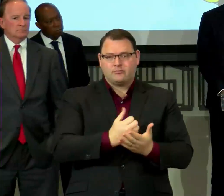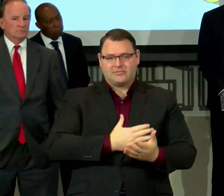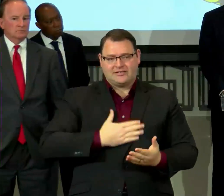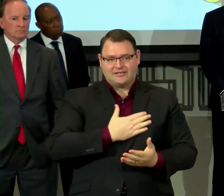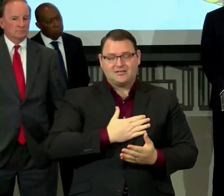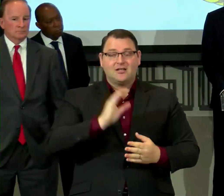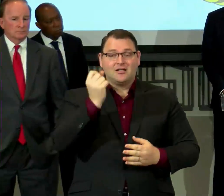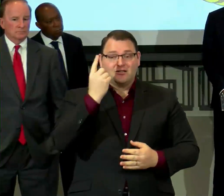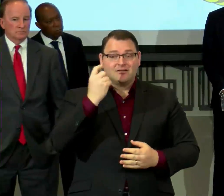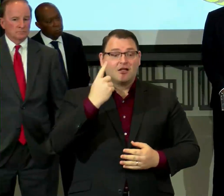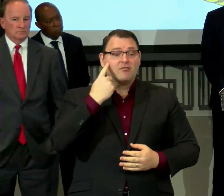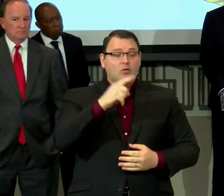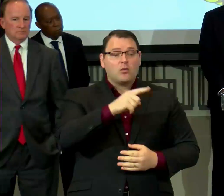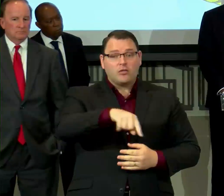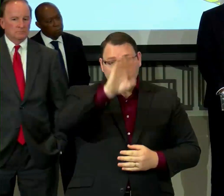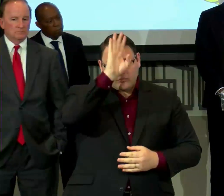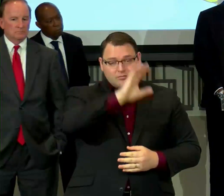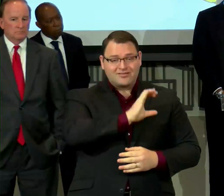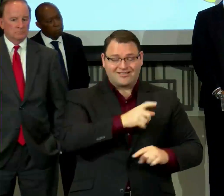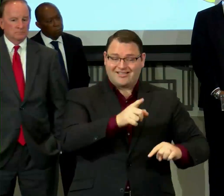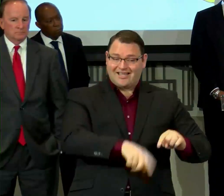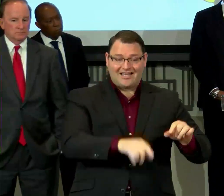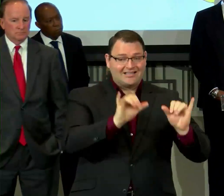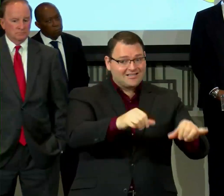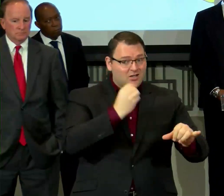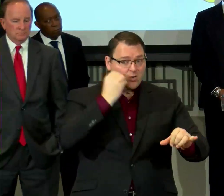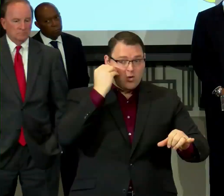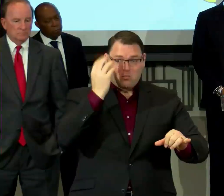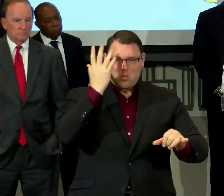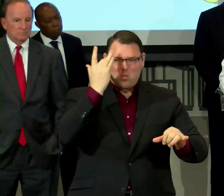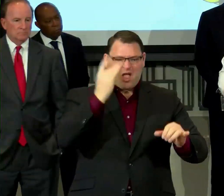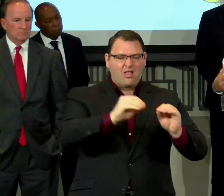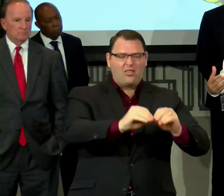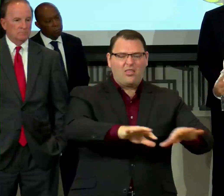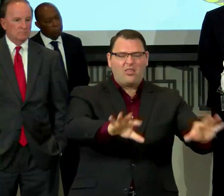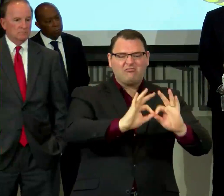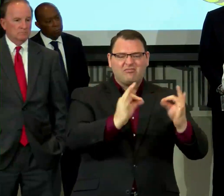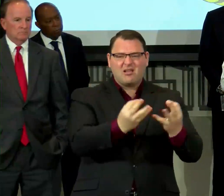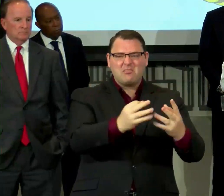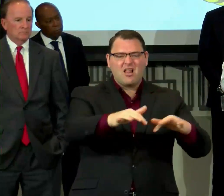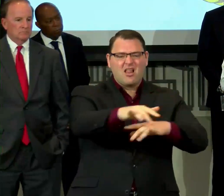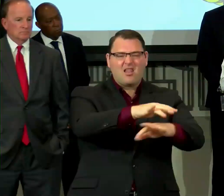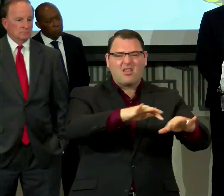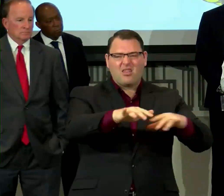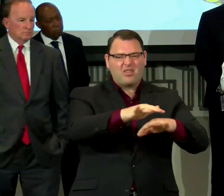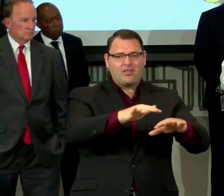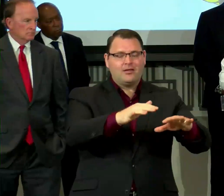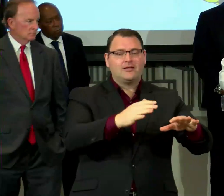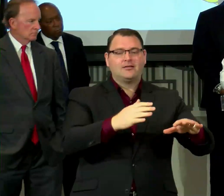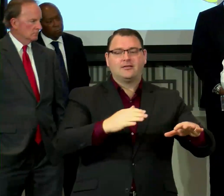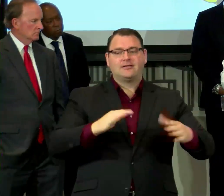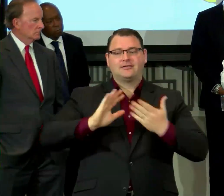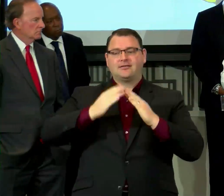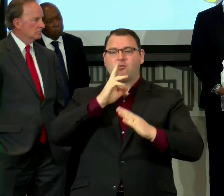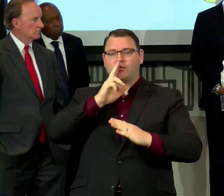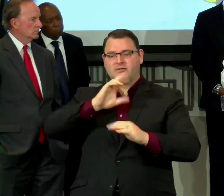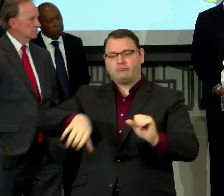puedan mantener esa cuarentena y esa seguridad en casa, entonces la ciudad de Houston